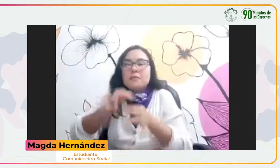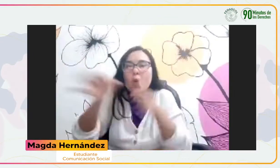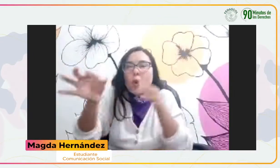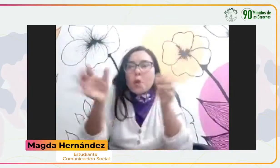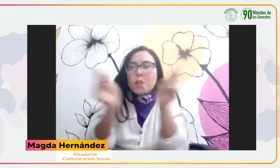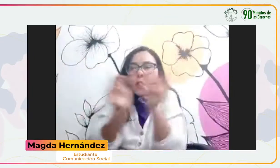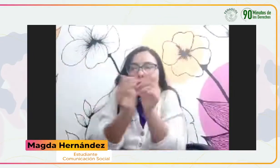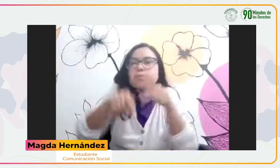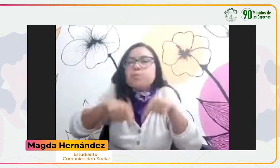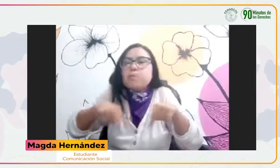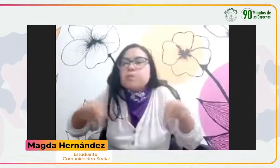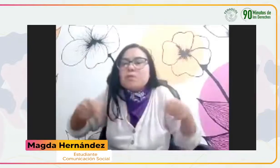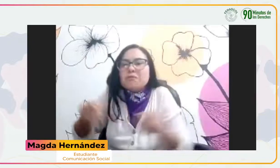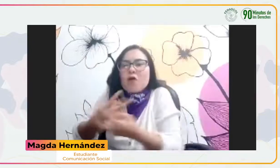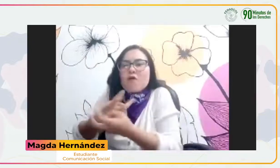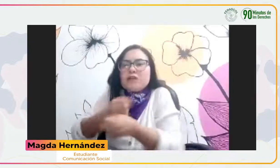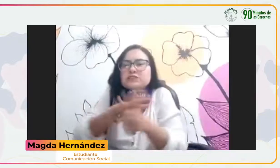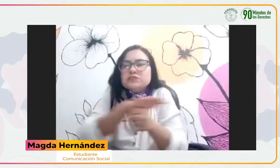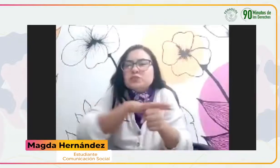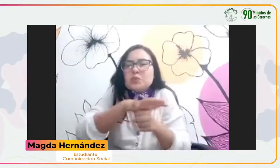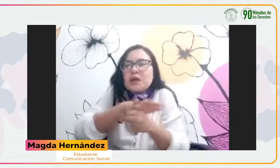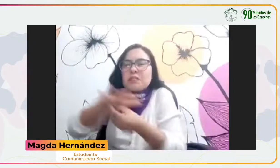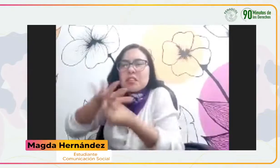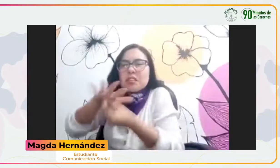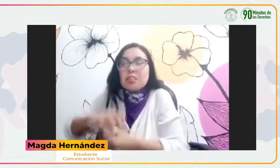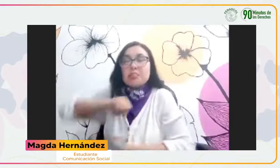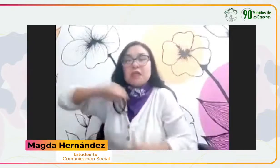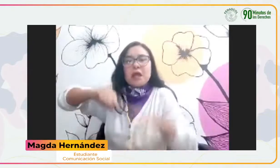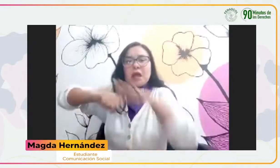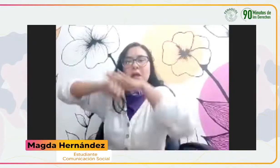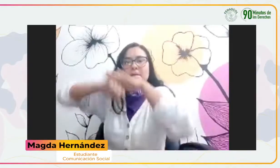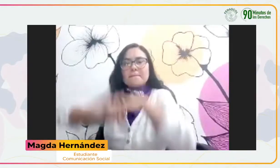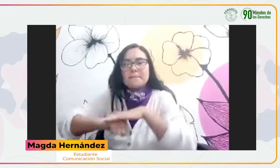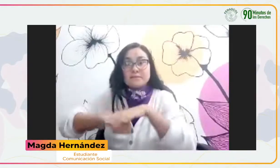las que están en la parte de abajo, que todavía están de pronto